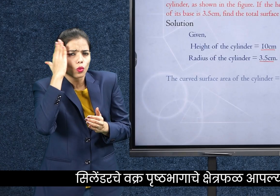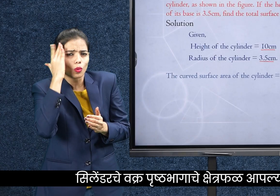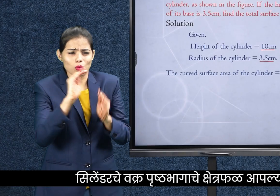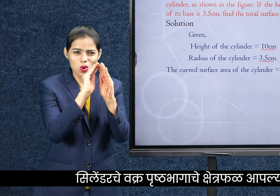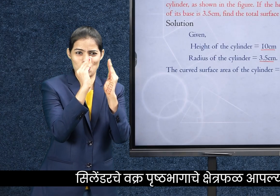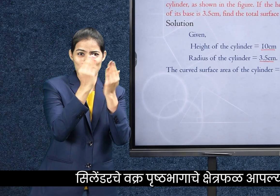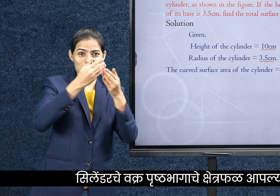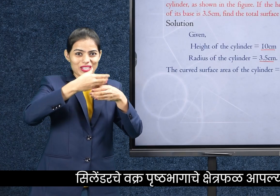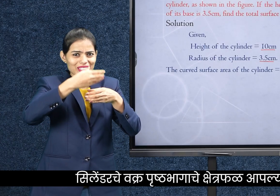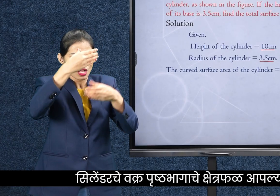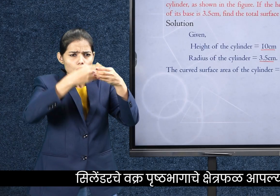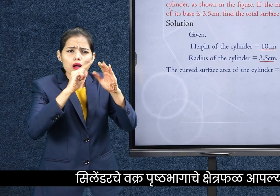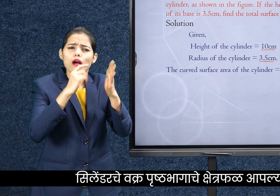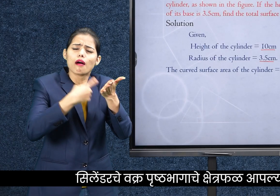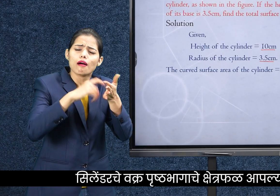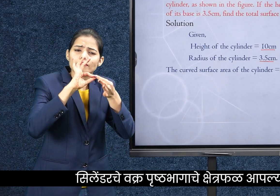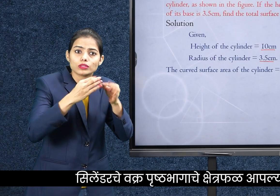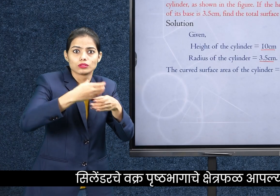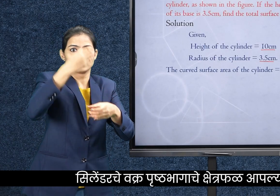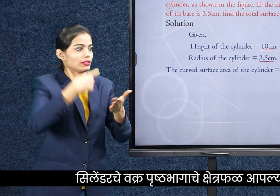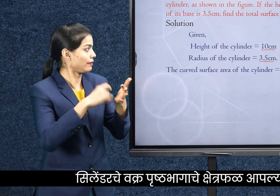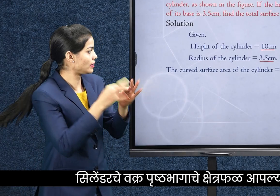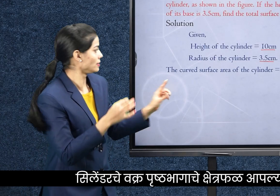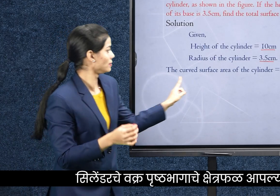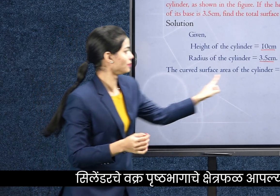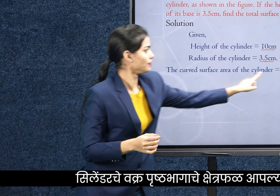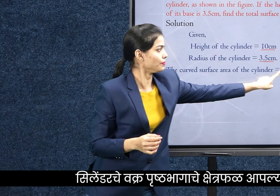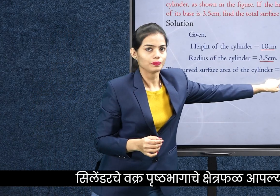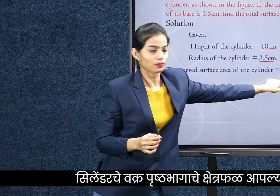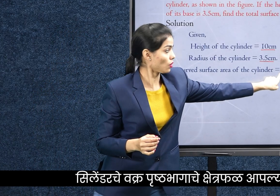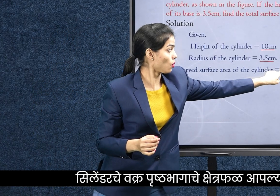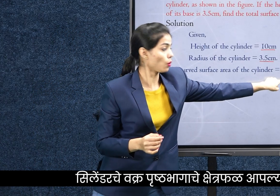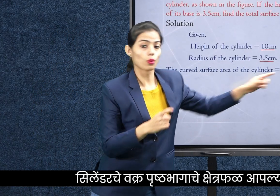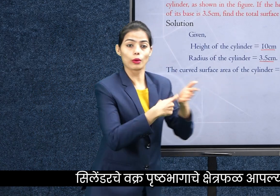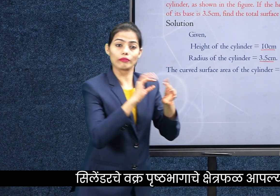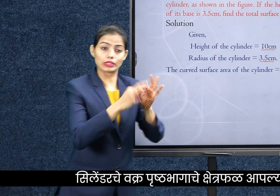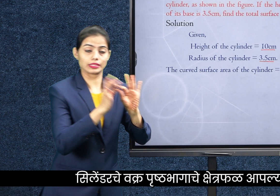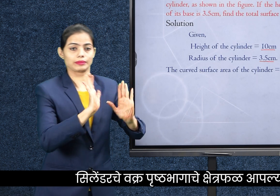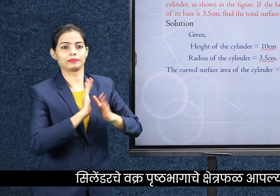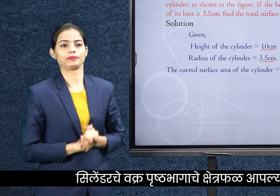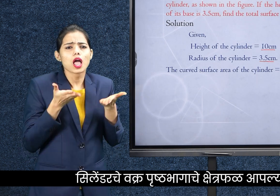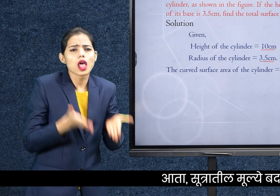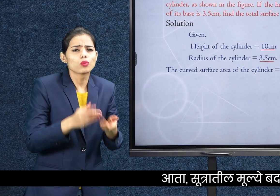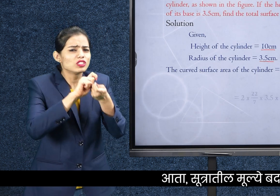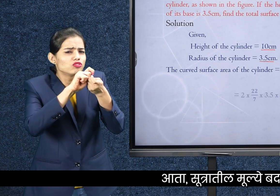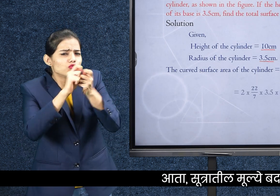सिलेंडरचे वक्र पृष्ठभागाचे क्षेत्रफळ आपल्याला माहित आहे, बरोबर RH. आता सूत्रातील